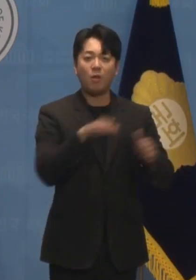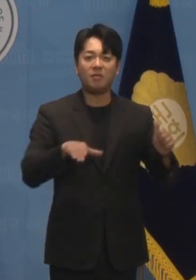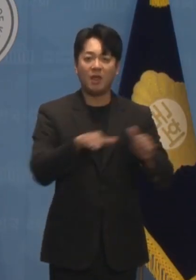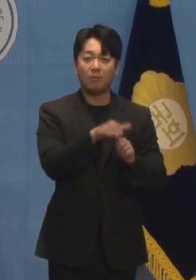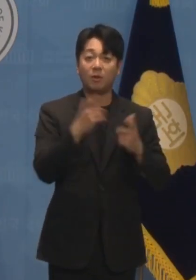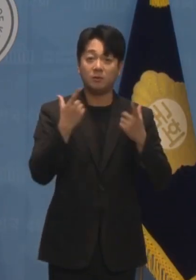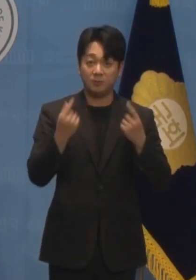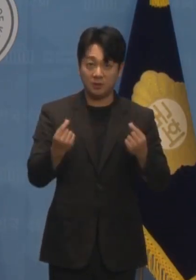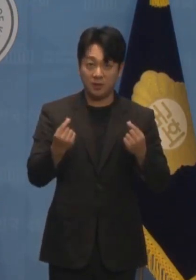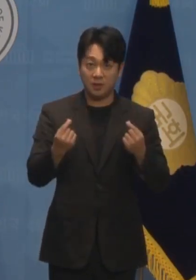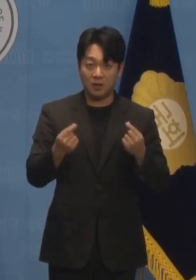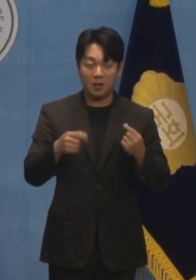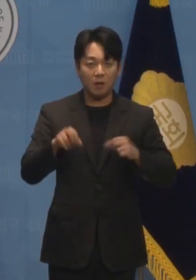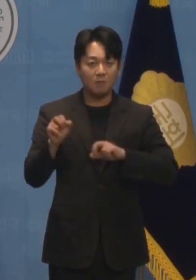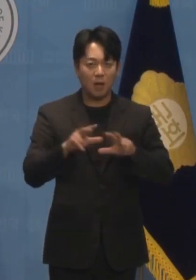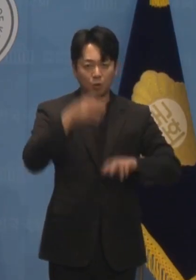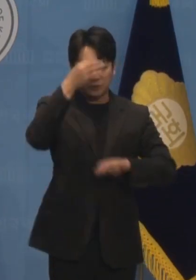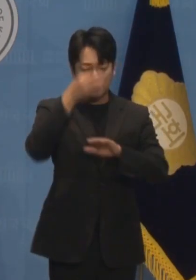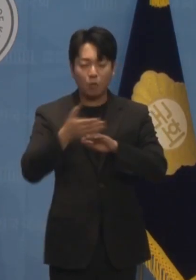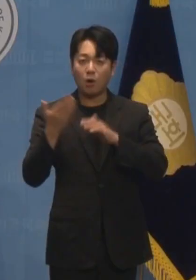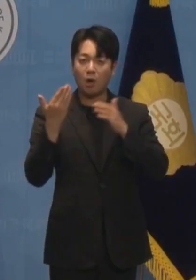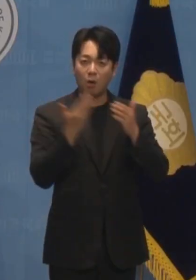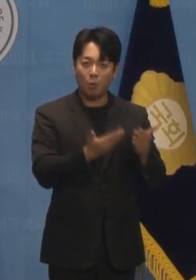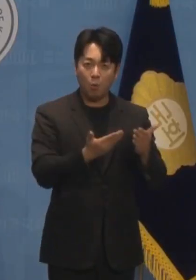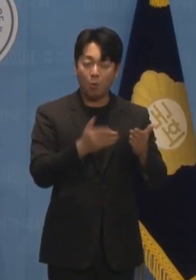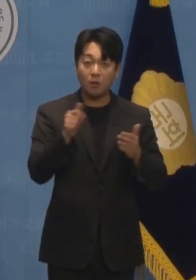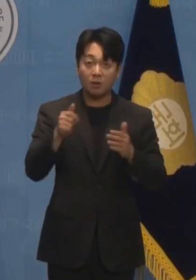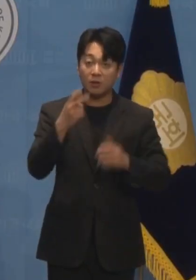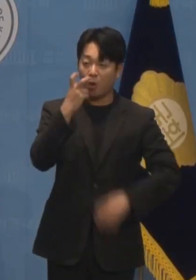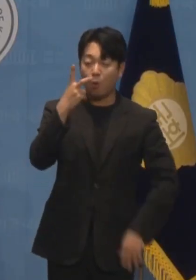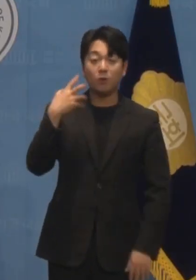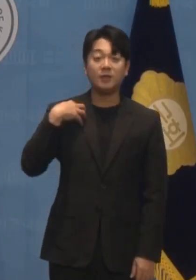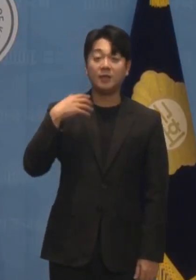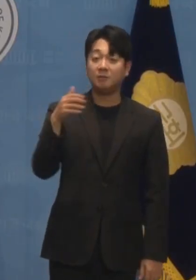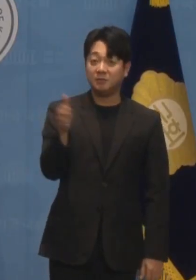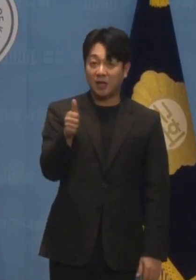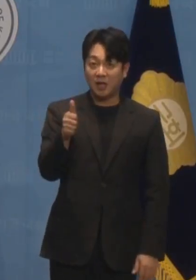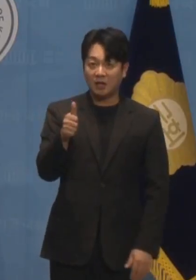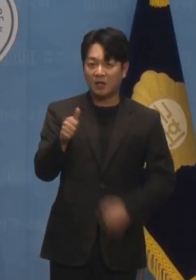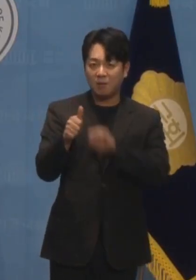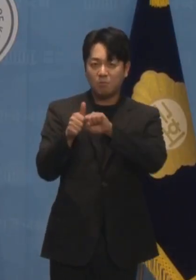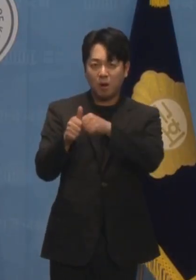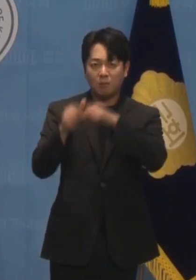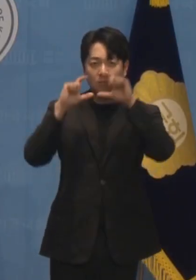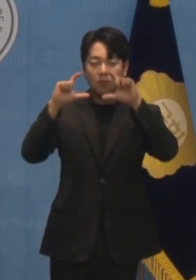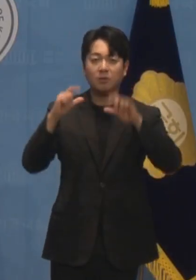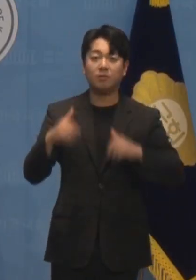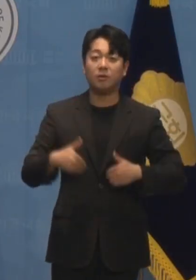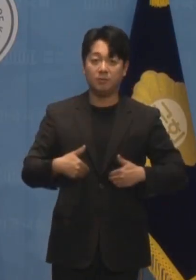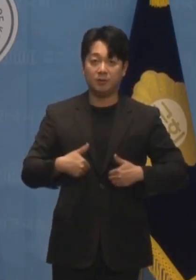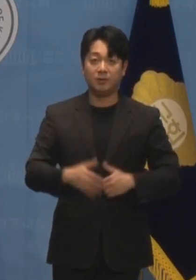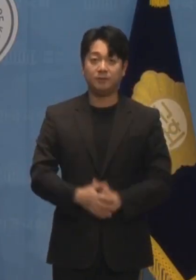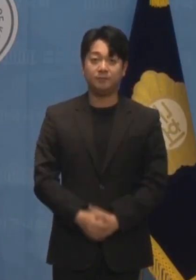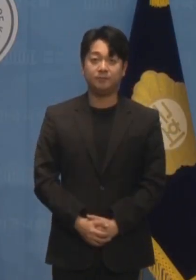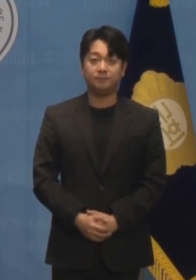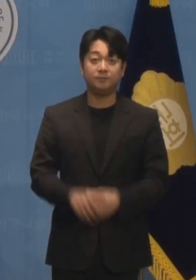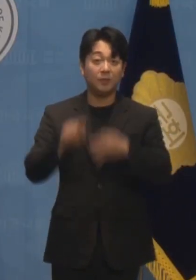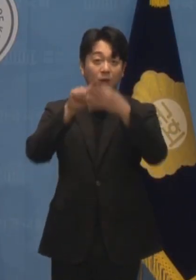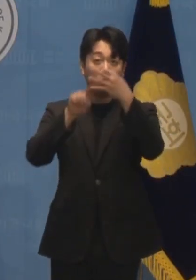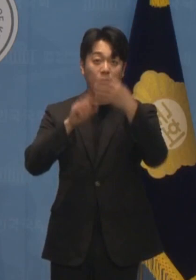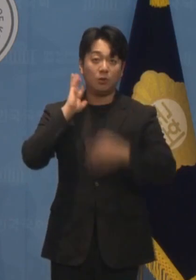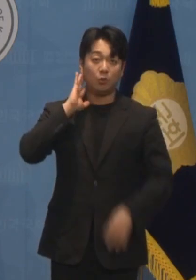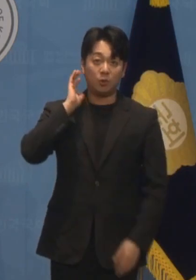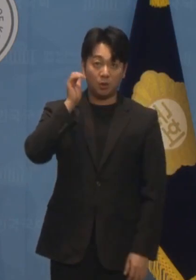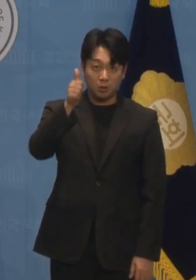사과하고 경호 책임자를 문책해야 합니다. 윤석열 대통령은 대통령의 골프에